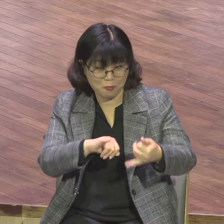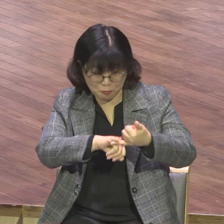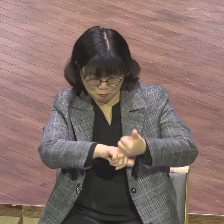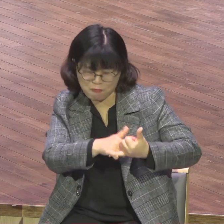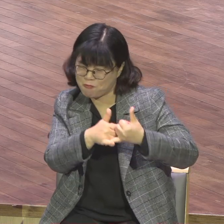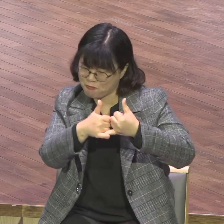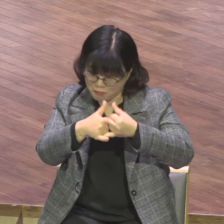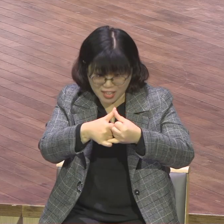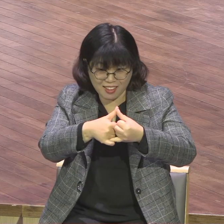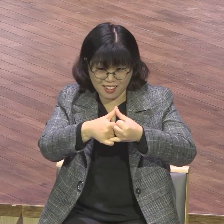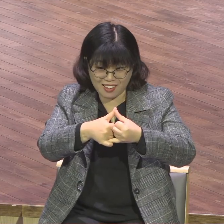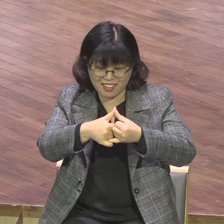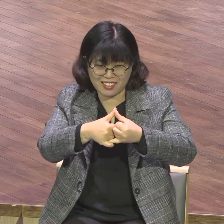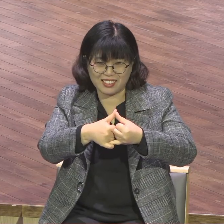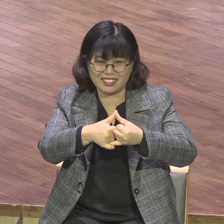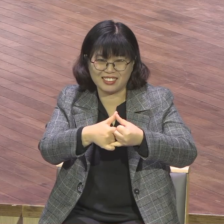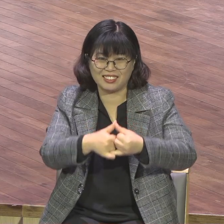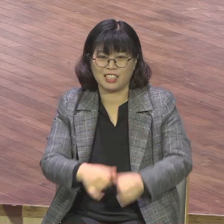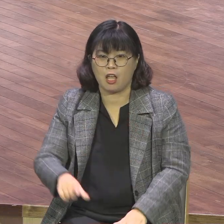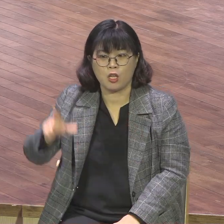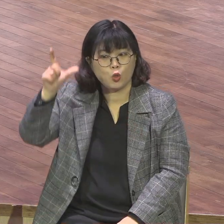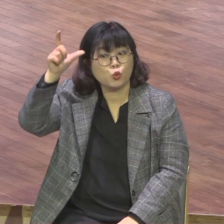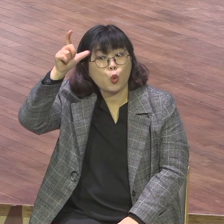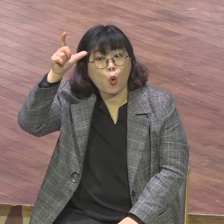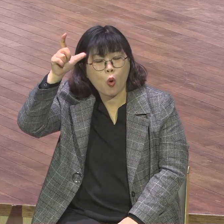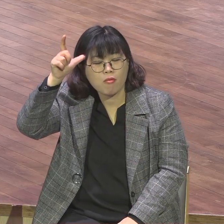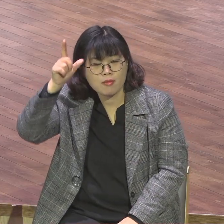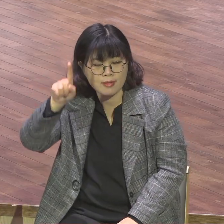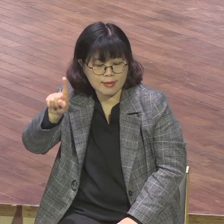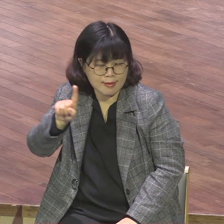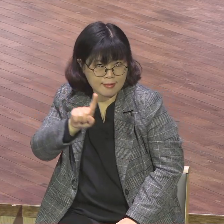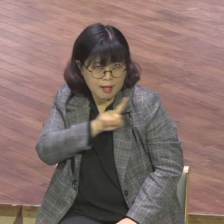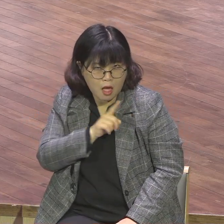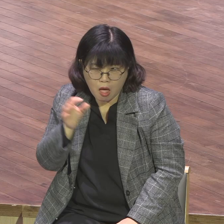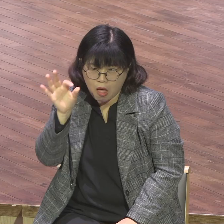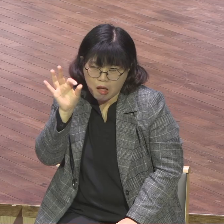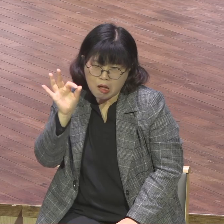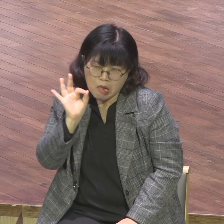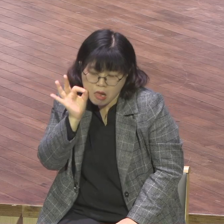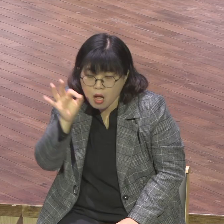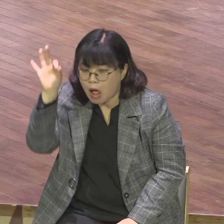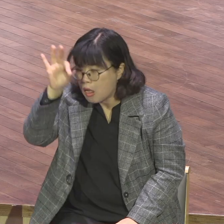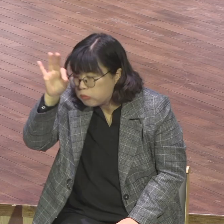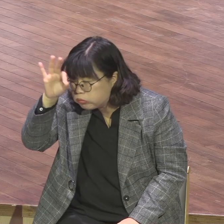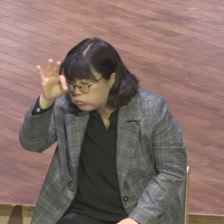약속했습니다. 그래서 소는 최선을 다해서 맛있는 풀을 준비해서